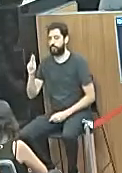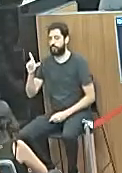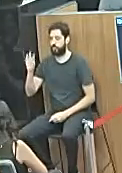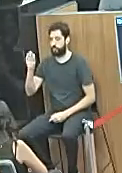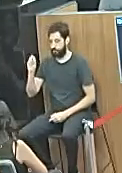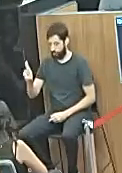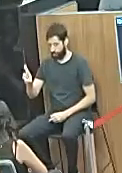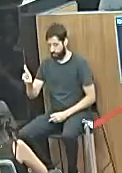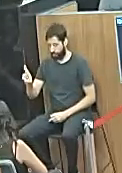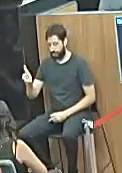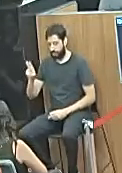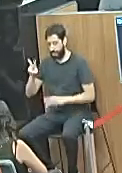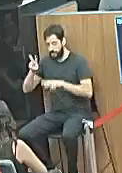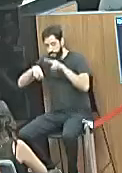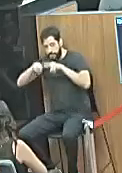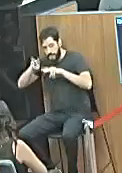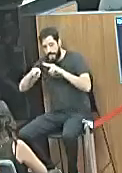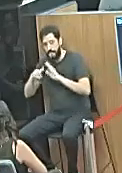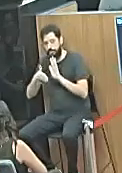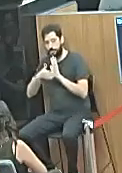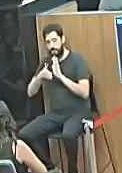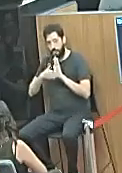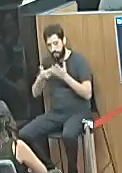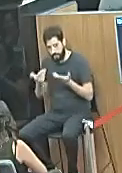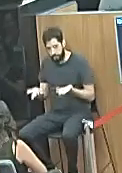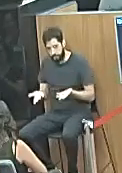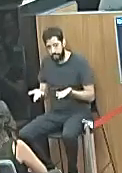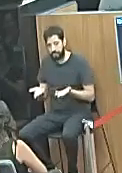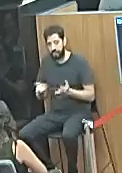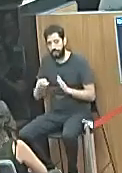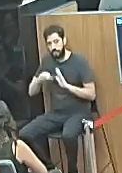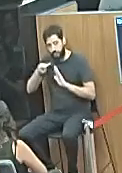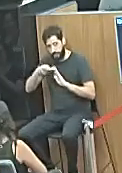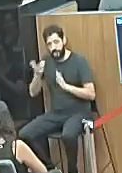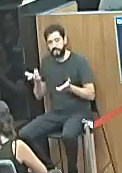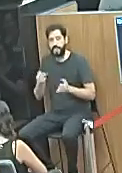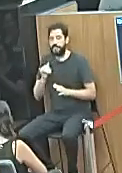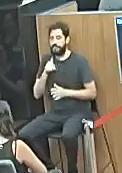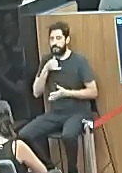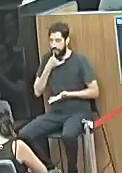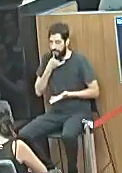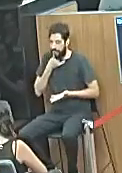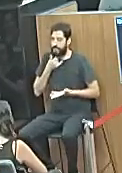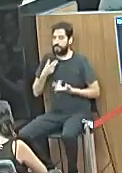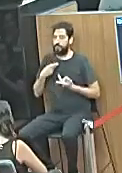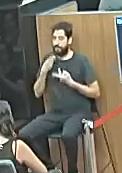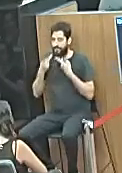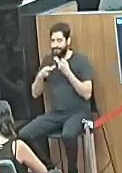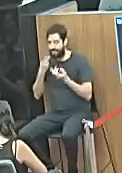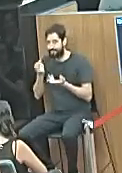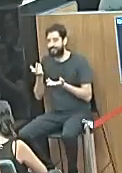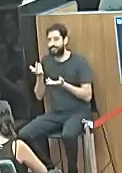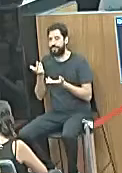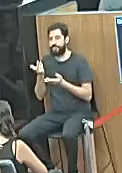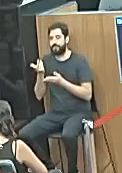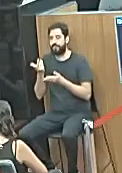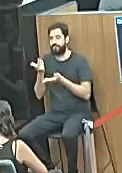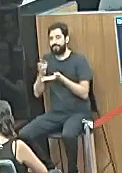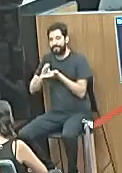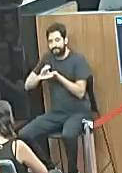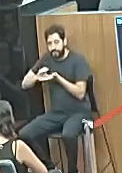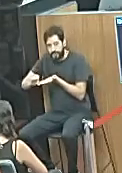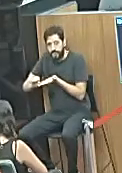avaliar as propostas é infelizmente nós temos falado aqui que o recurso a parte